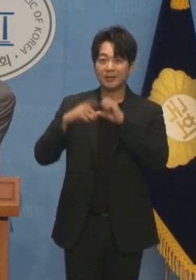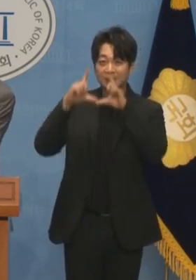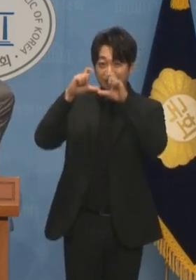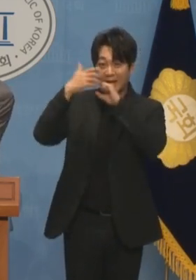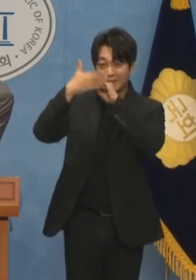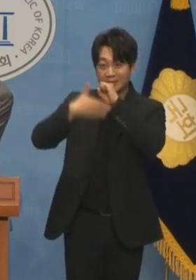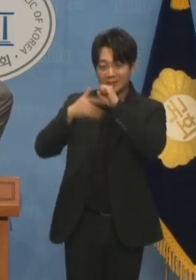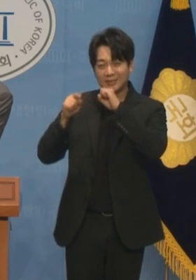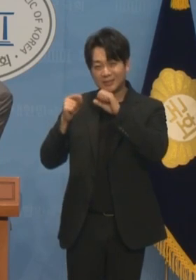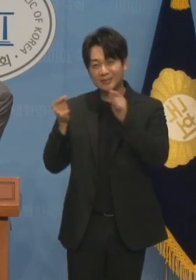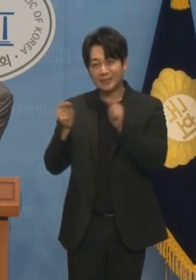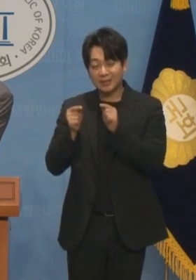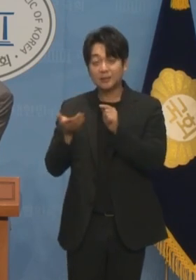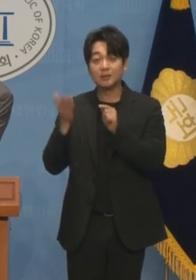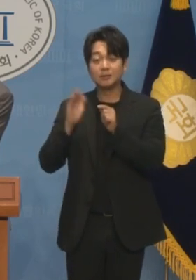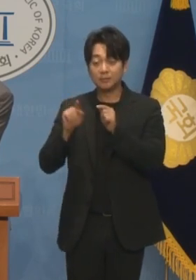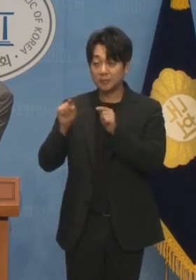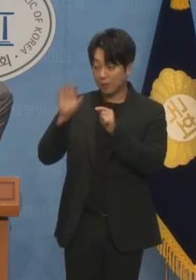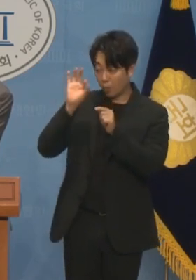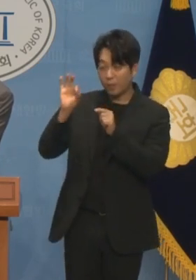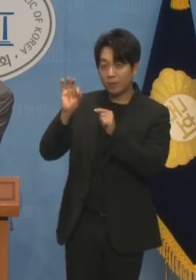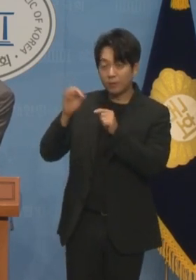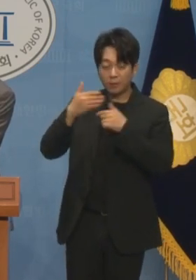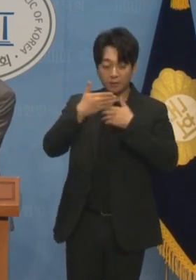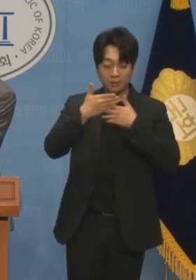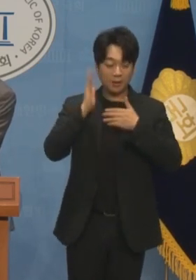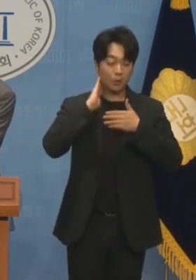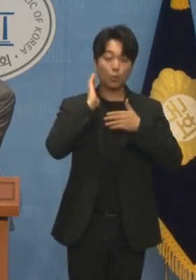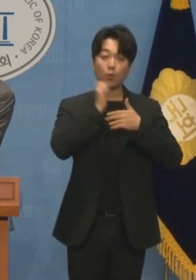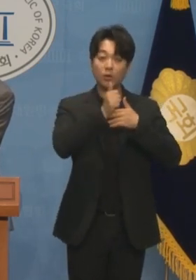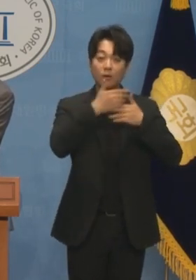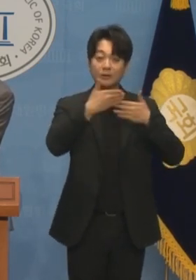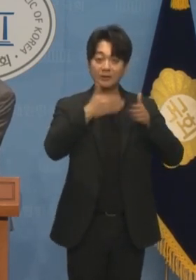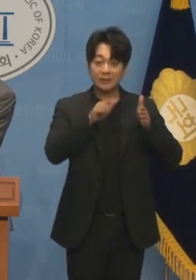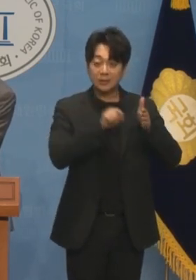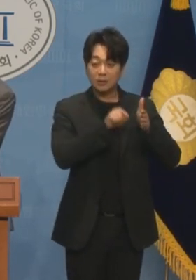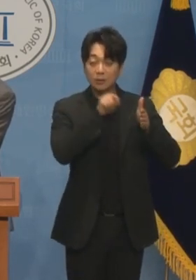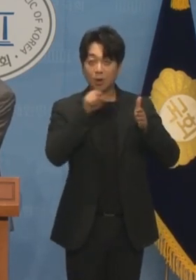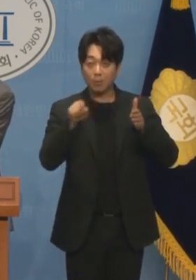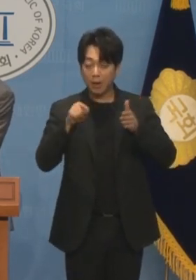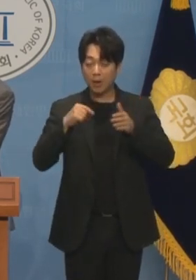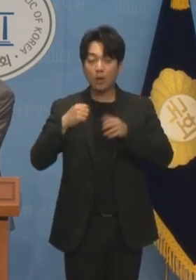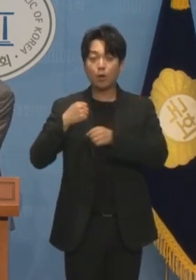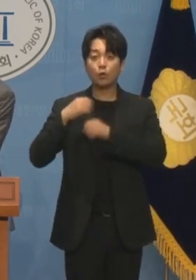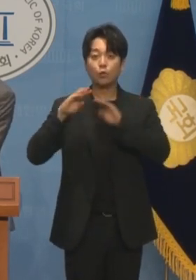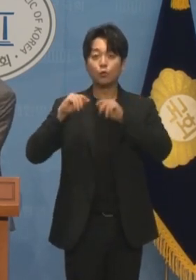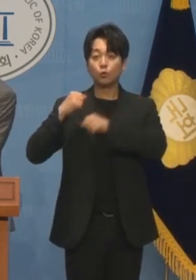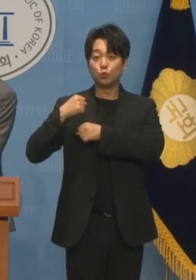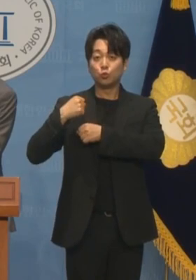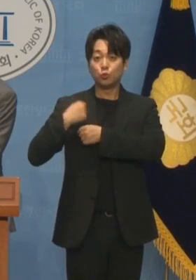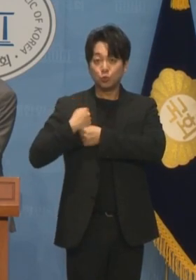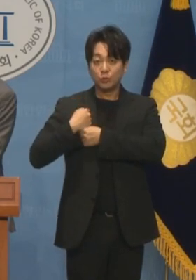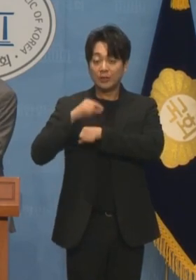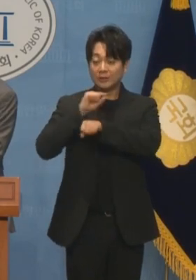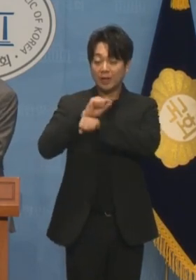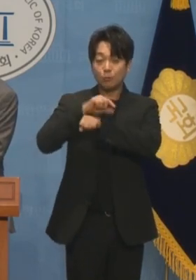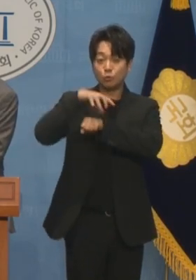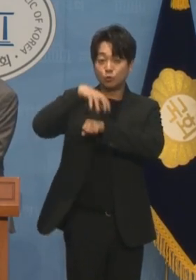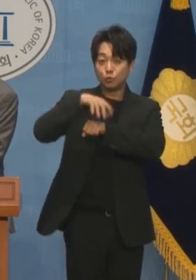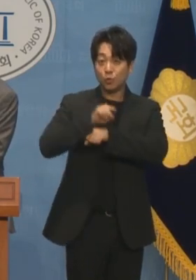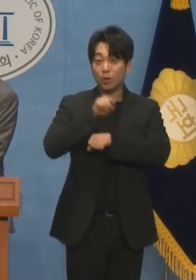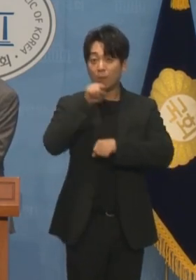작습니다만 이제 여기가 대통령실이고 이게 그 육군 서울사무소 고바 울타리를 얘기한 겁니다. 그러니까 멀리서